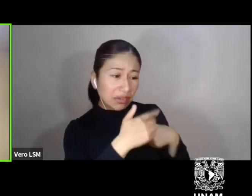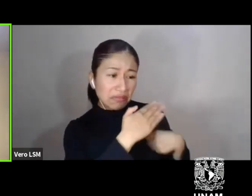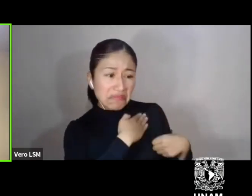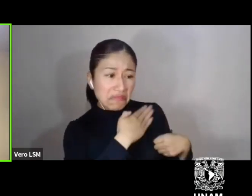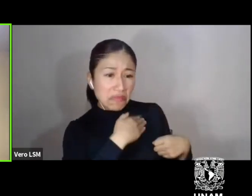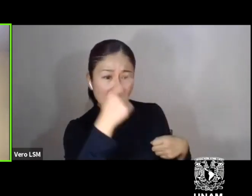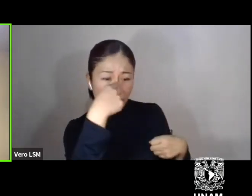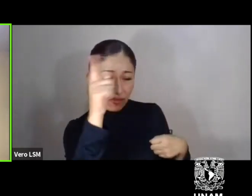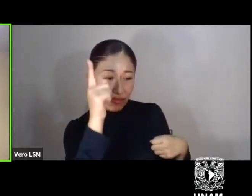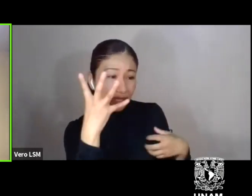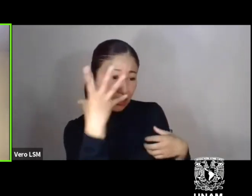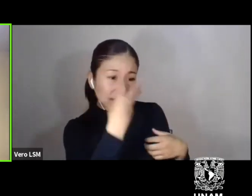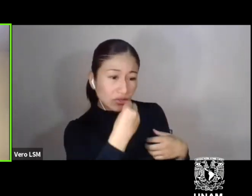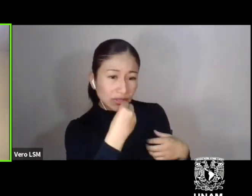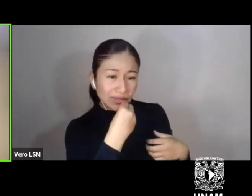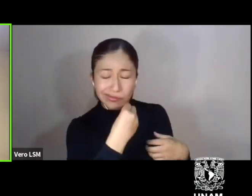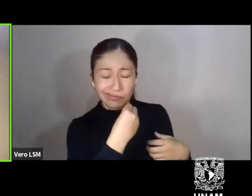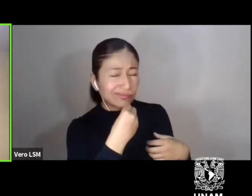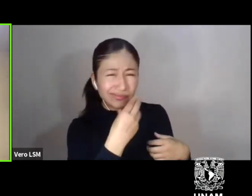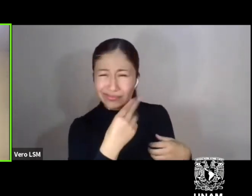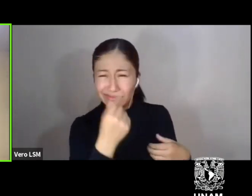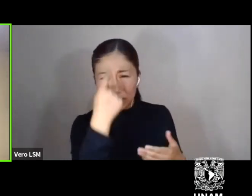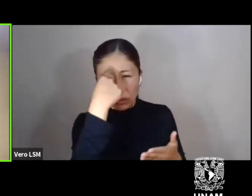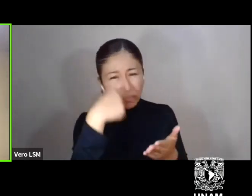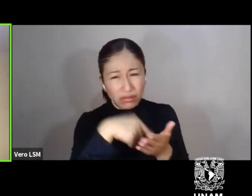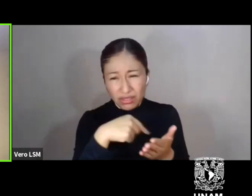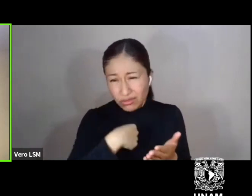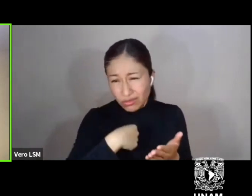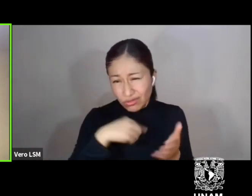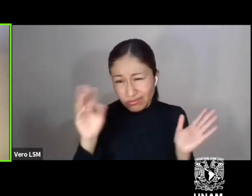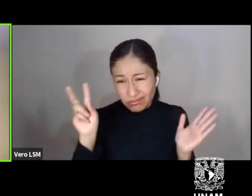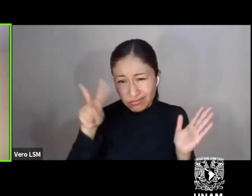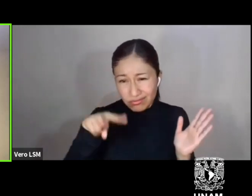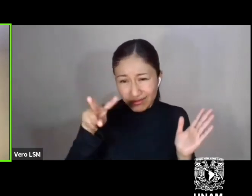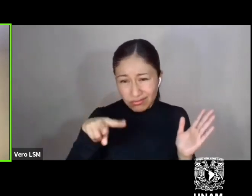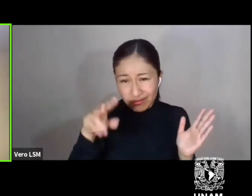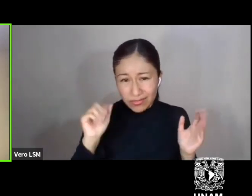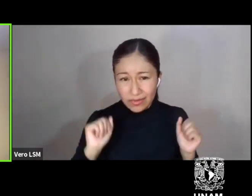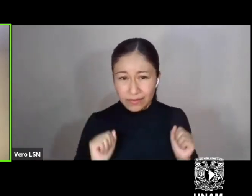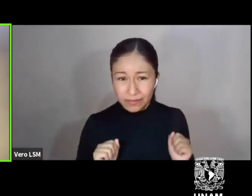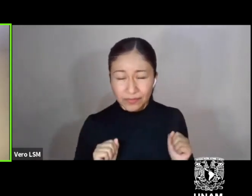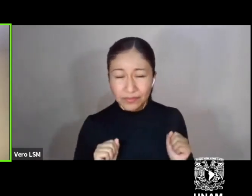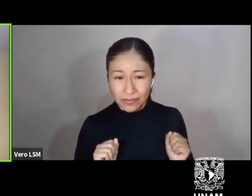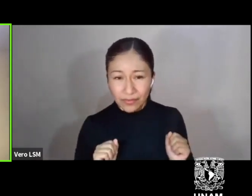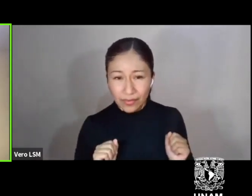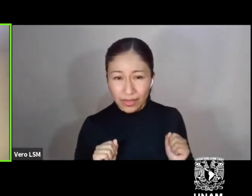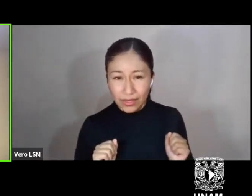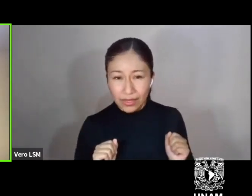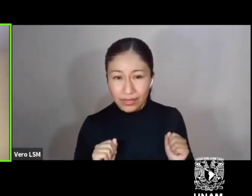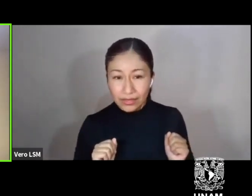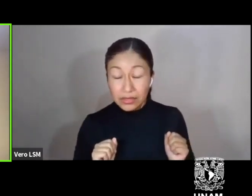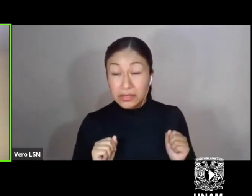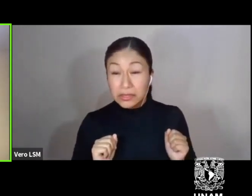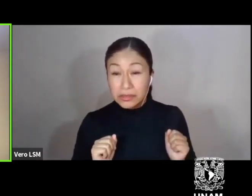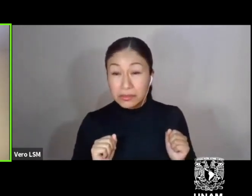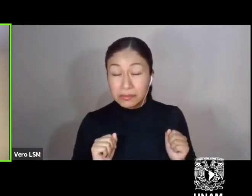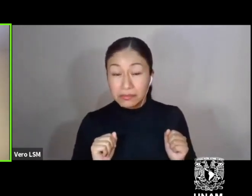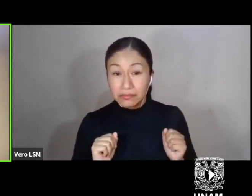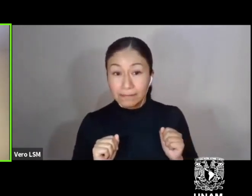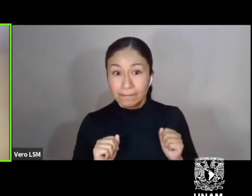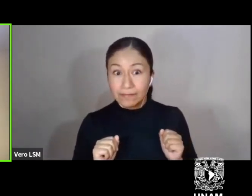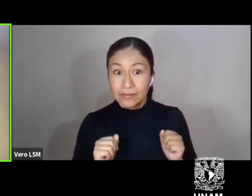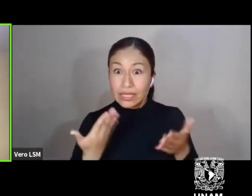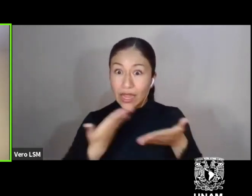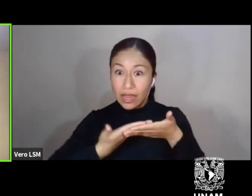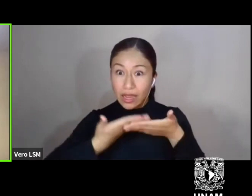un poquito más el tema. Ahorita estoy pensando como en estas nuevas parafilias, ¿no? Que están en boga desde hace